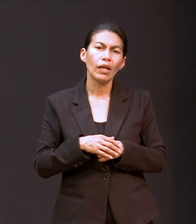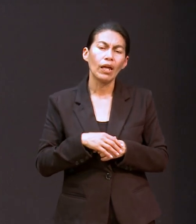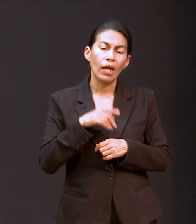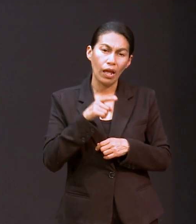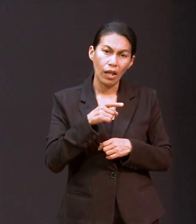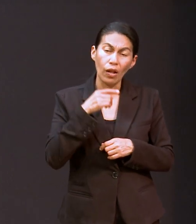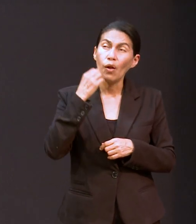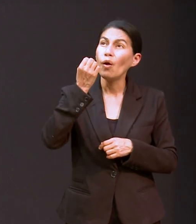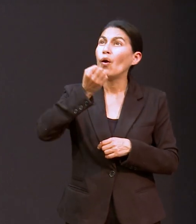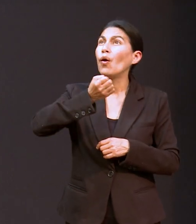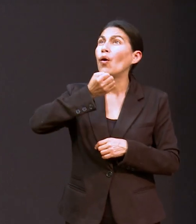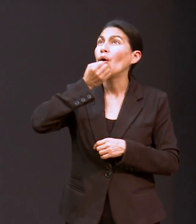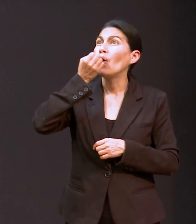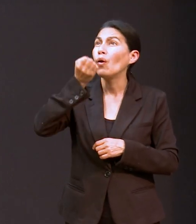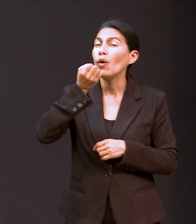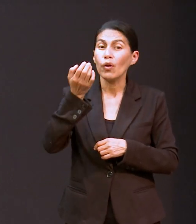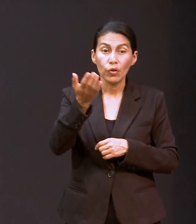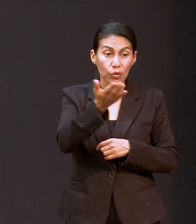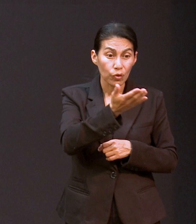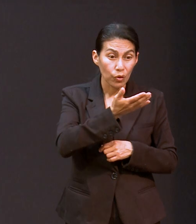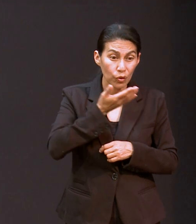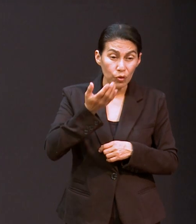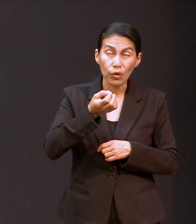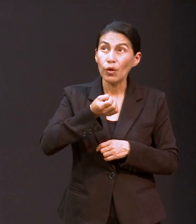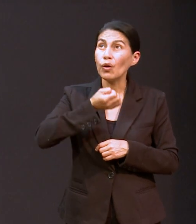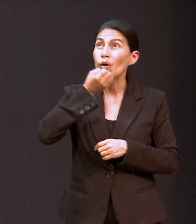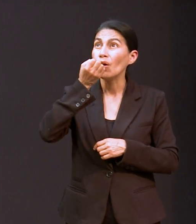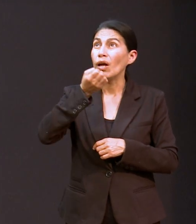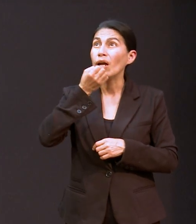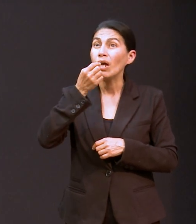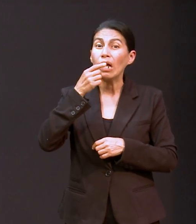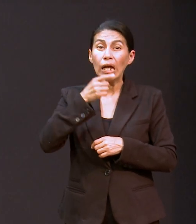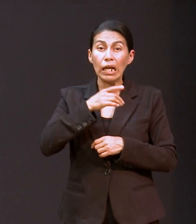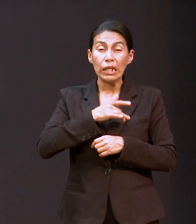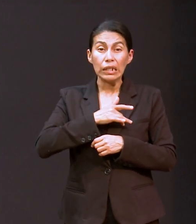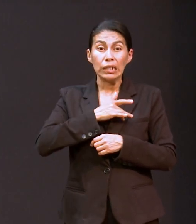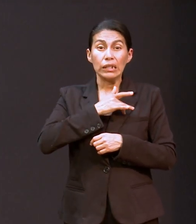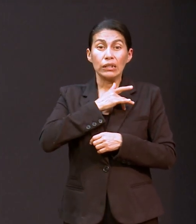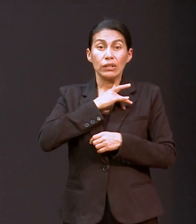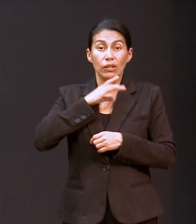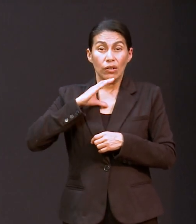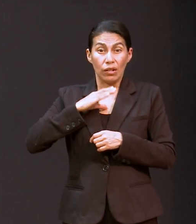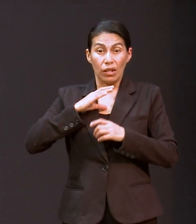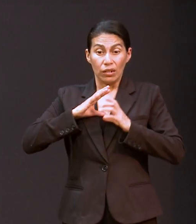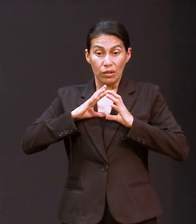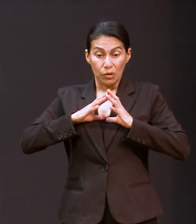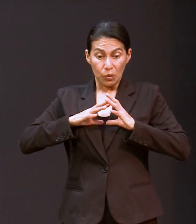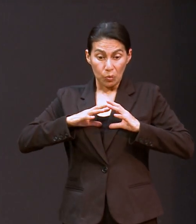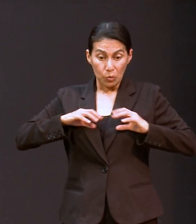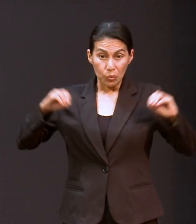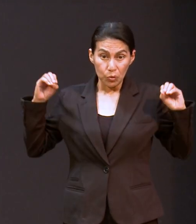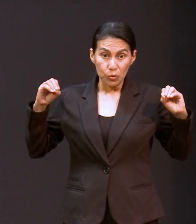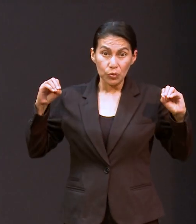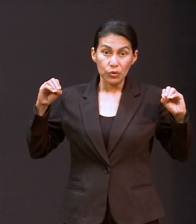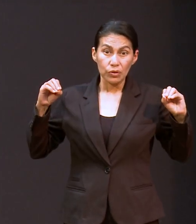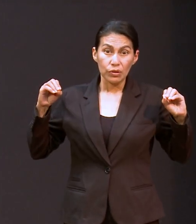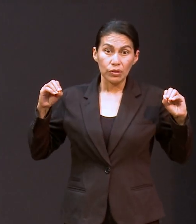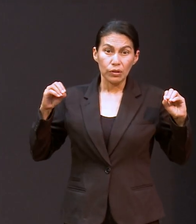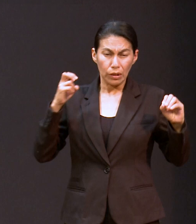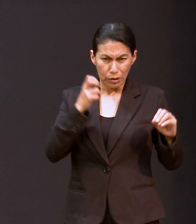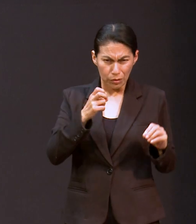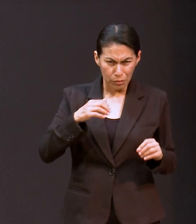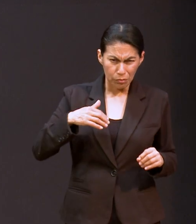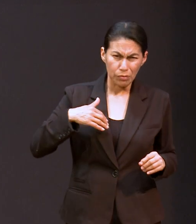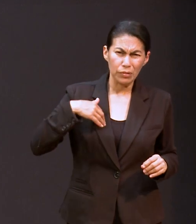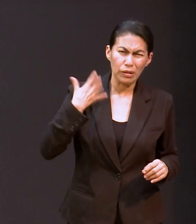él fue y él oró y cuando ellos oraron él sintió el cáncer que se desapareció de él